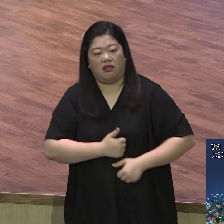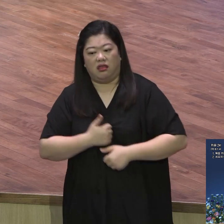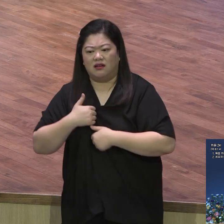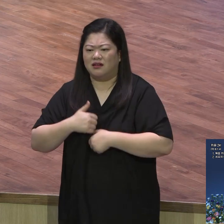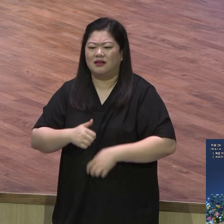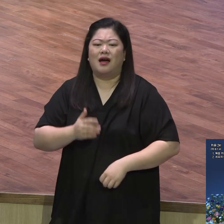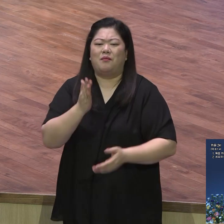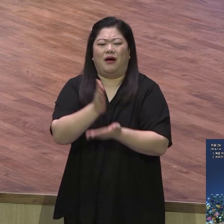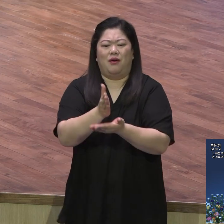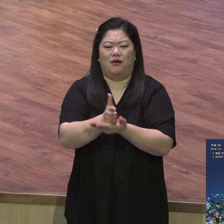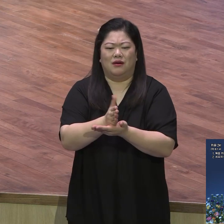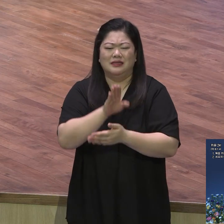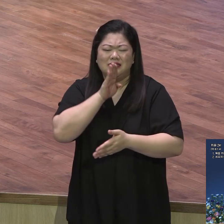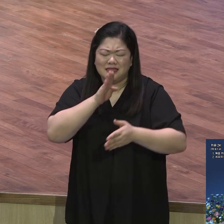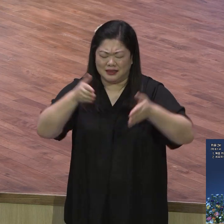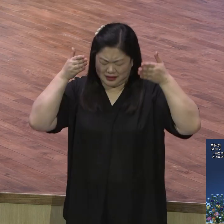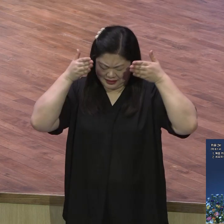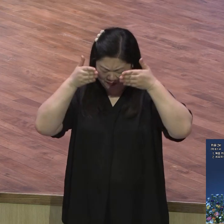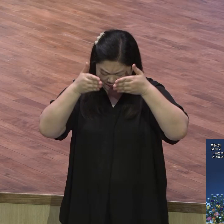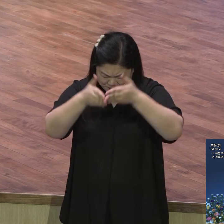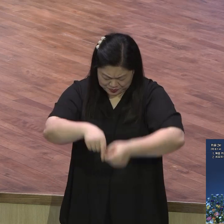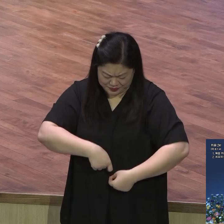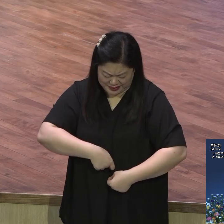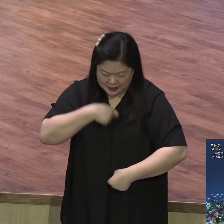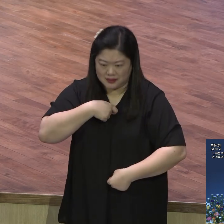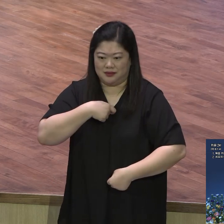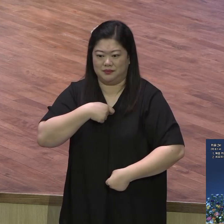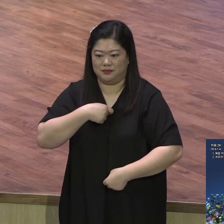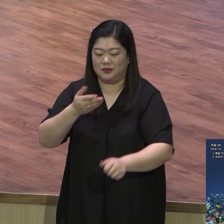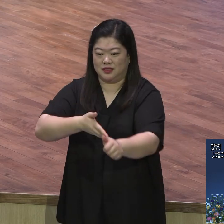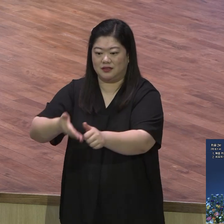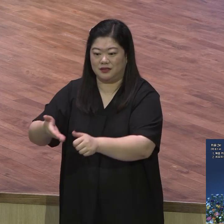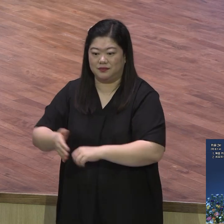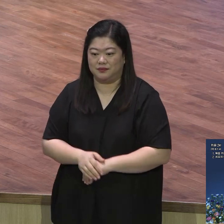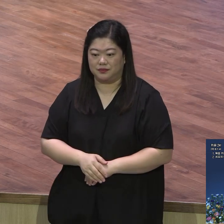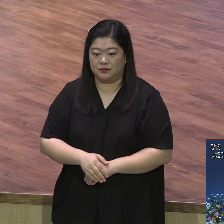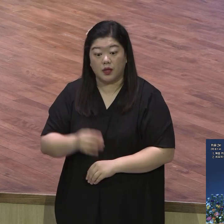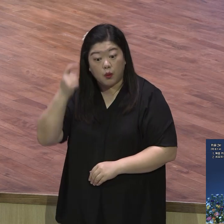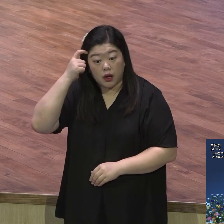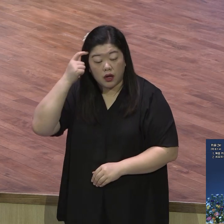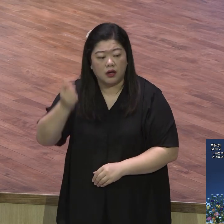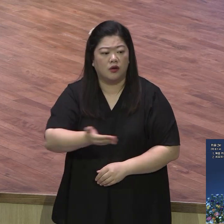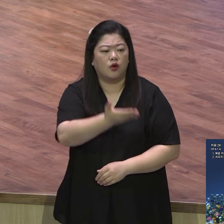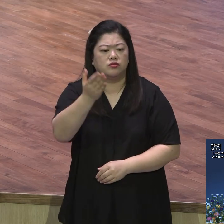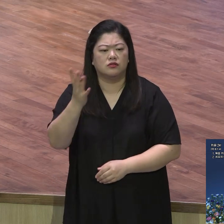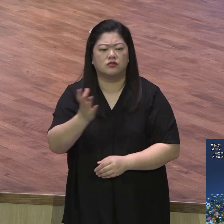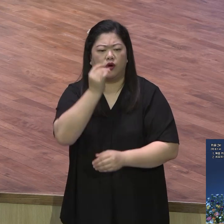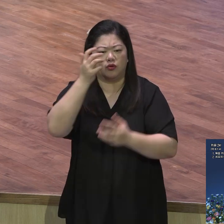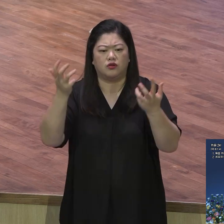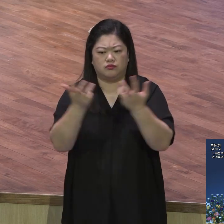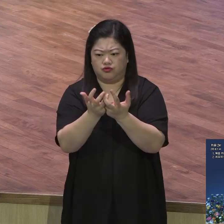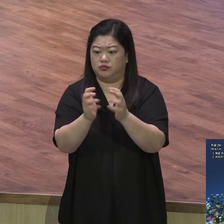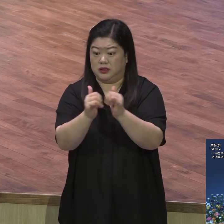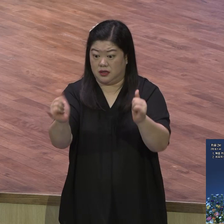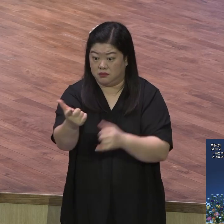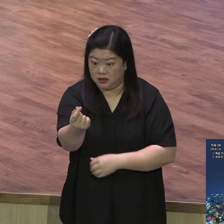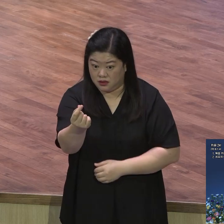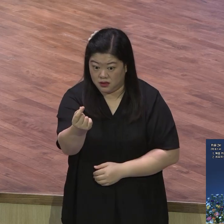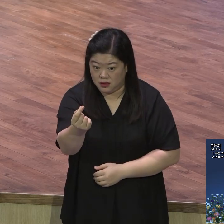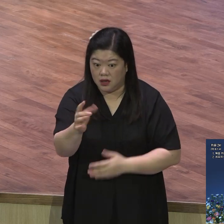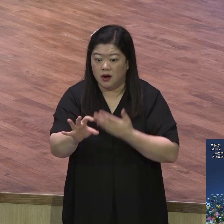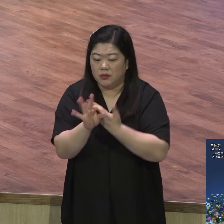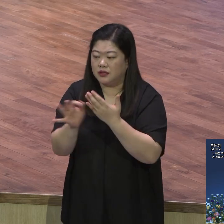DNA로 바뀌는 시간 되길 바랍니다. 성공 DNA로 바뀔 수 있어요. 성령의 사람은 다 그렇습니다. 여러분들이 한 시대에 살아가면서 예수